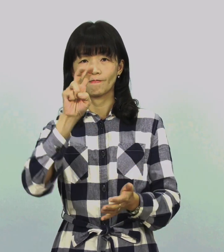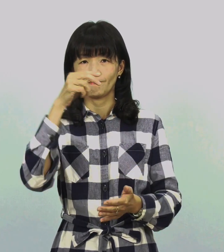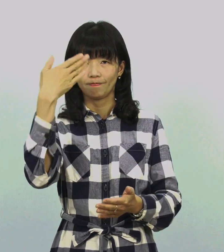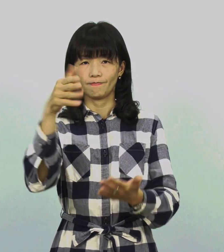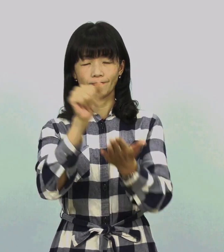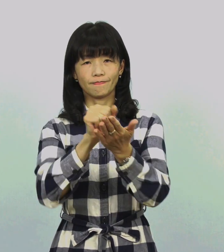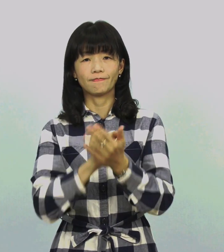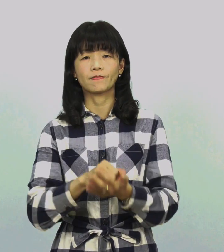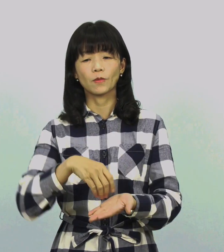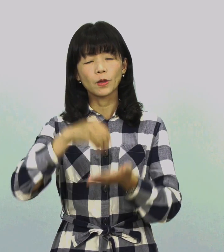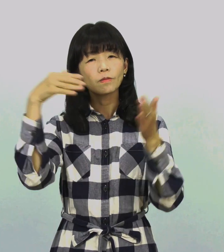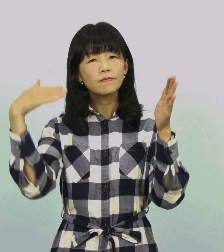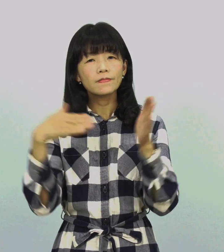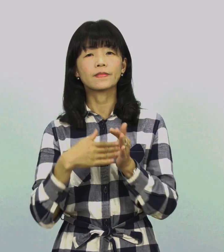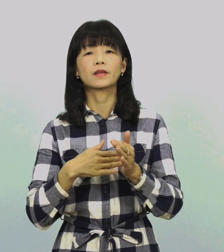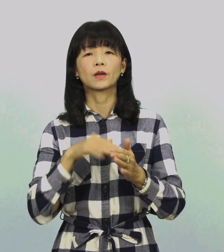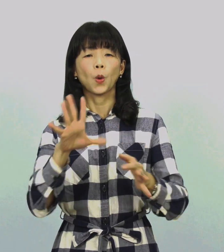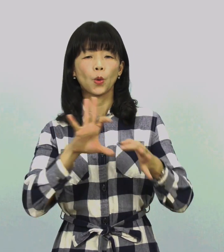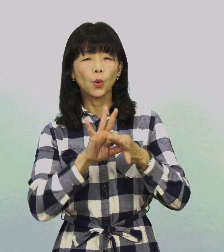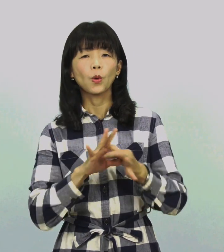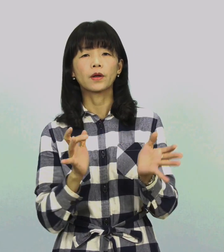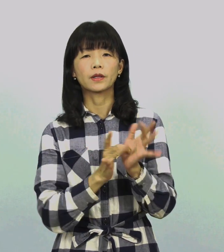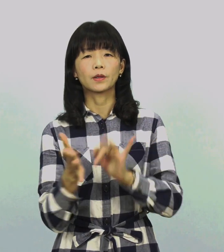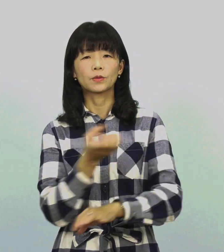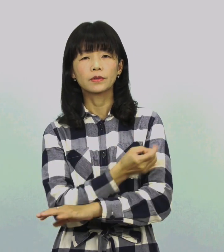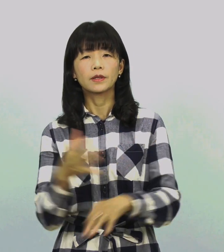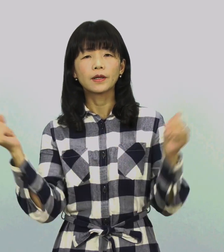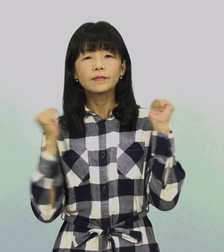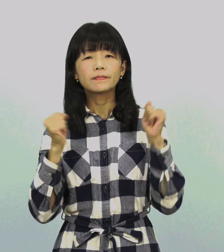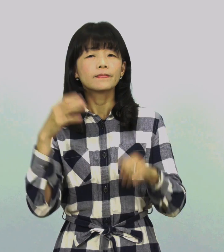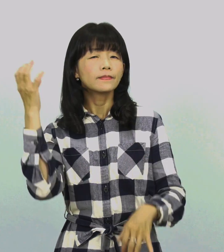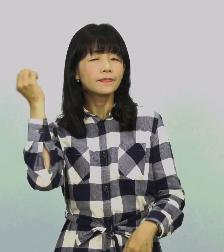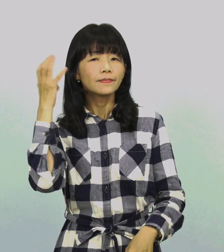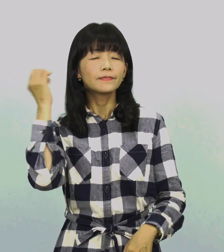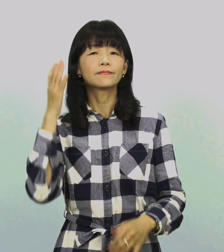29章，在这里提到关于耶路撒冷的信息。